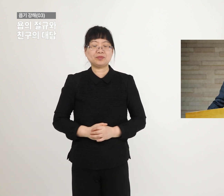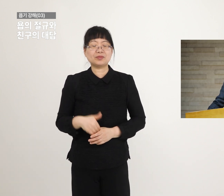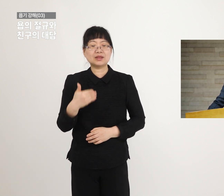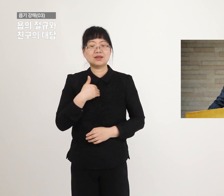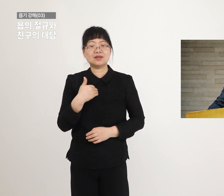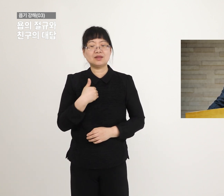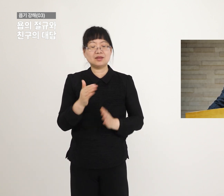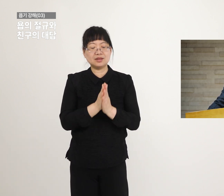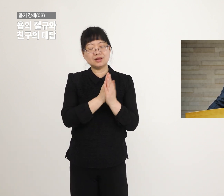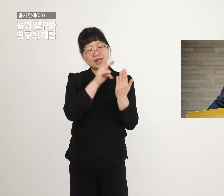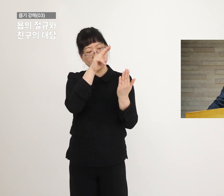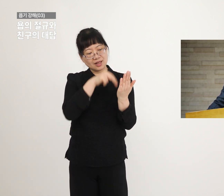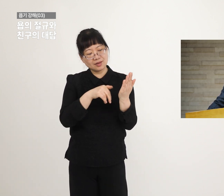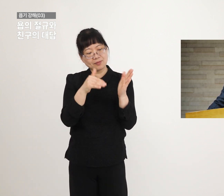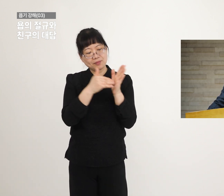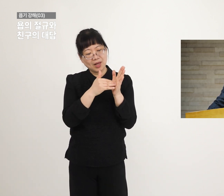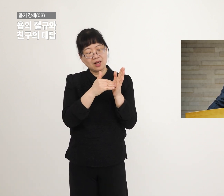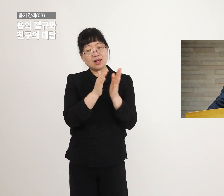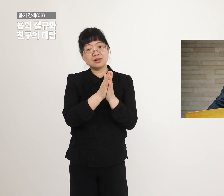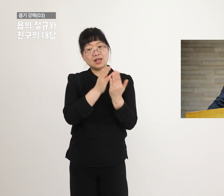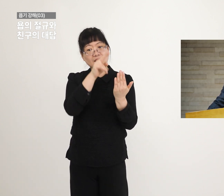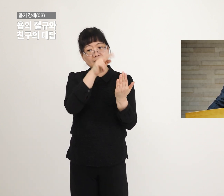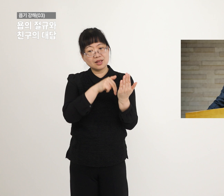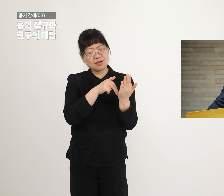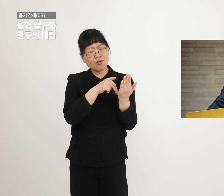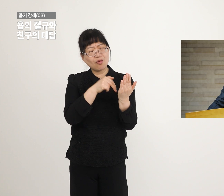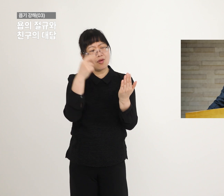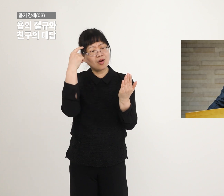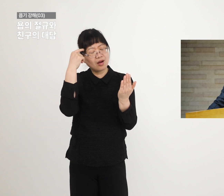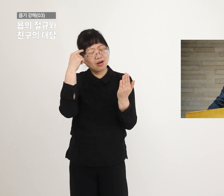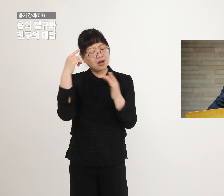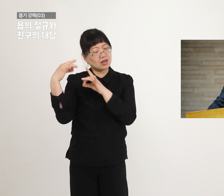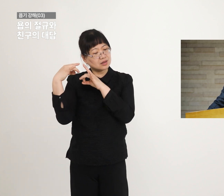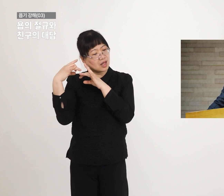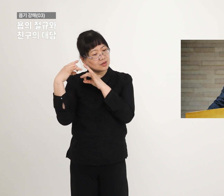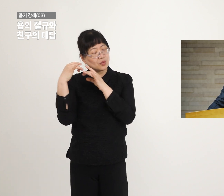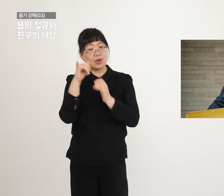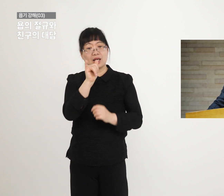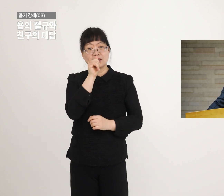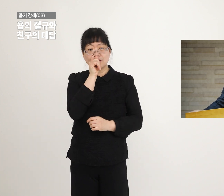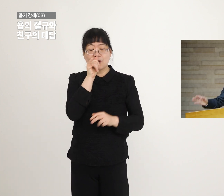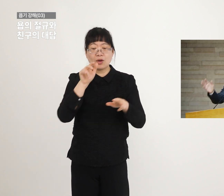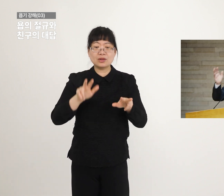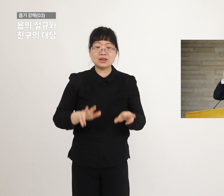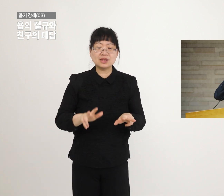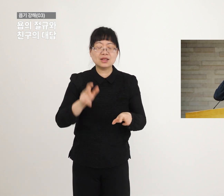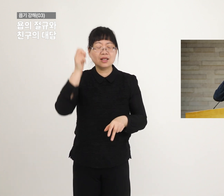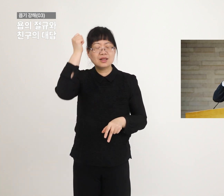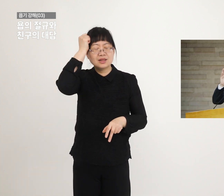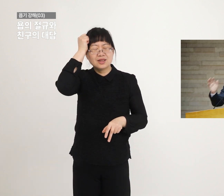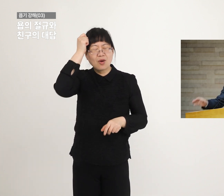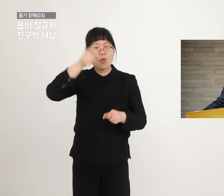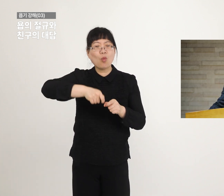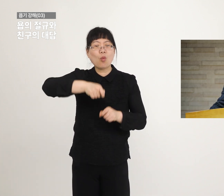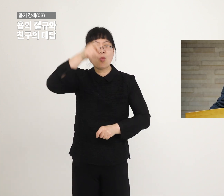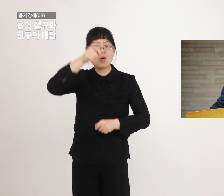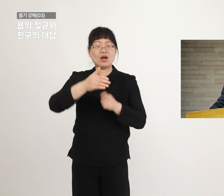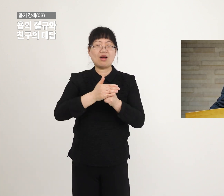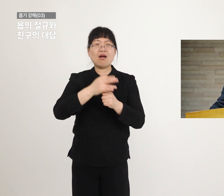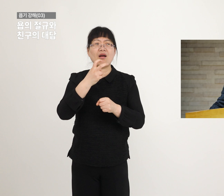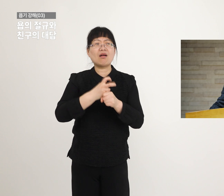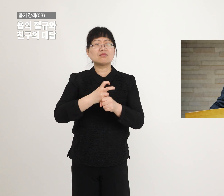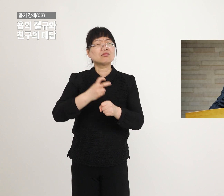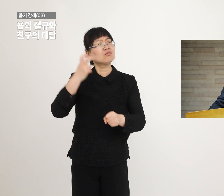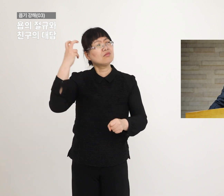제가 책에서 읽은 것 같아요. 책에서 읽었는지 라디오로 들었는지 지금 뭐 기억이 너무 오래돼서 한 20몇